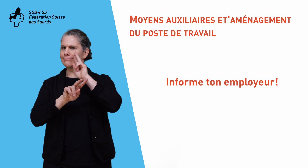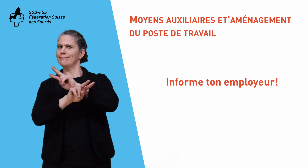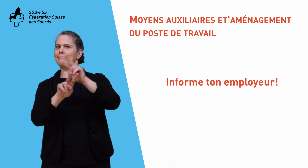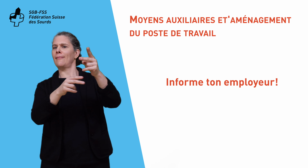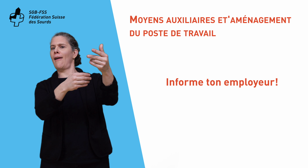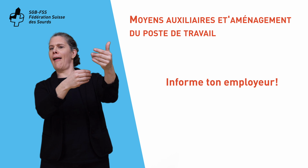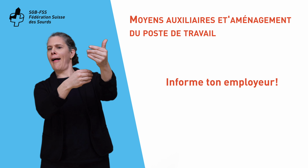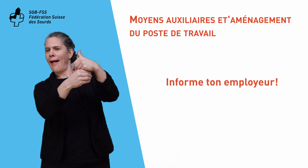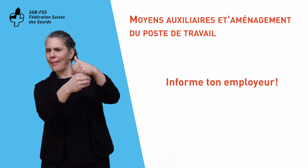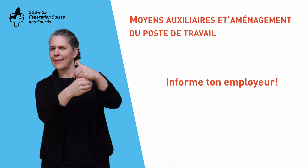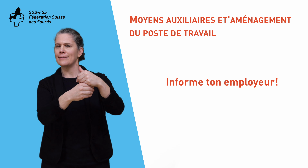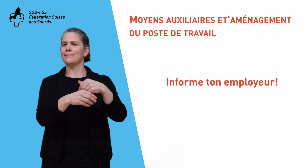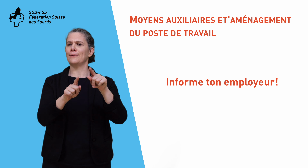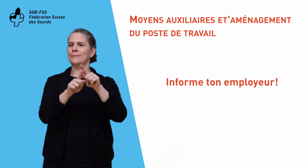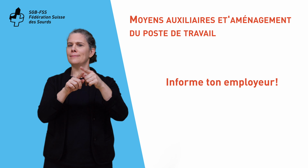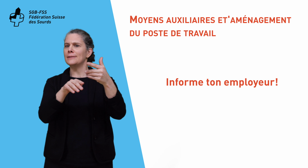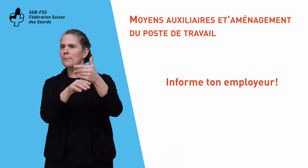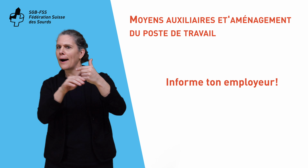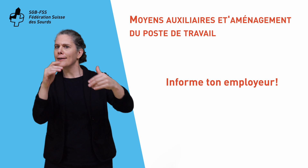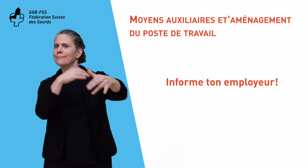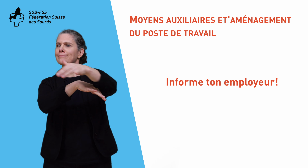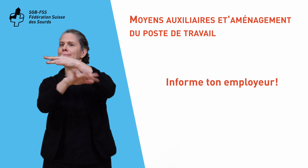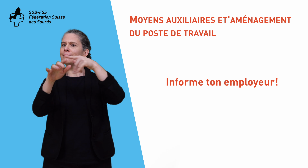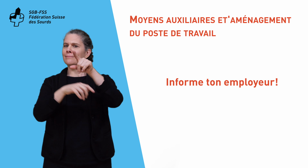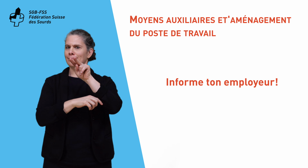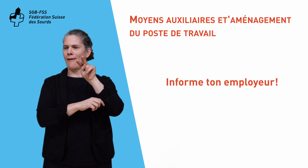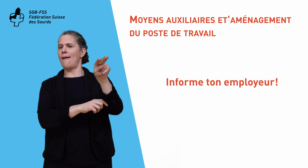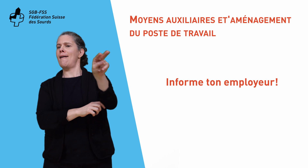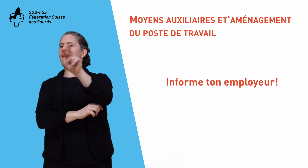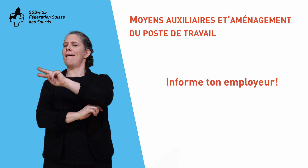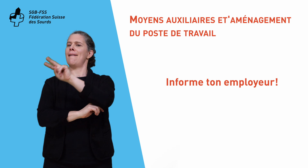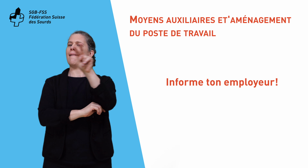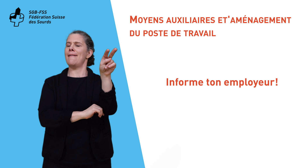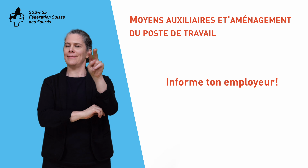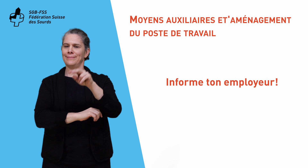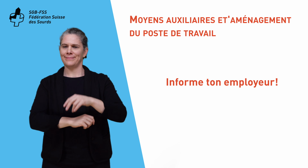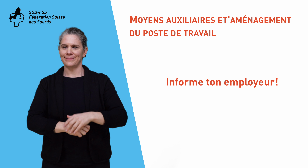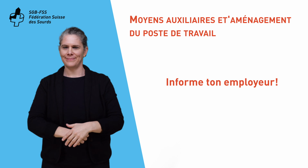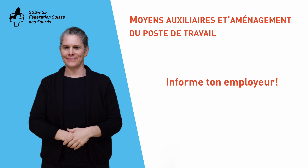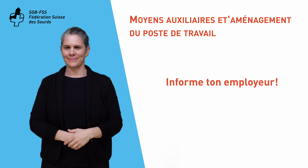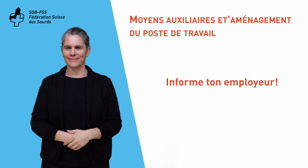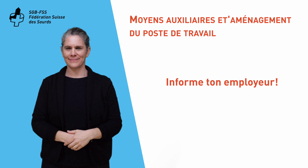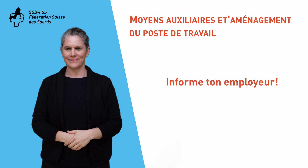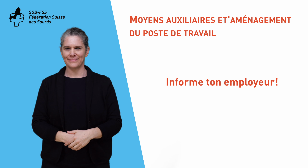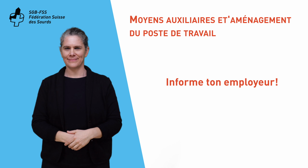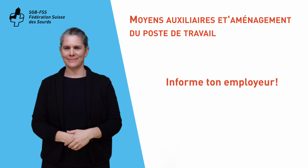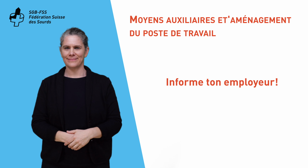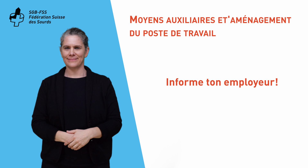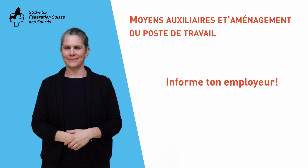un poste de travail avec vue sur l'entrée et sur ce qui se passe, car cela te permet d'être toujours